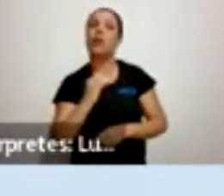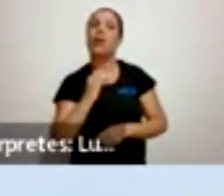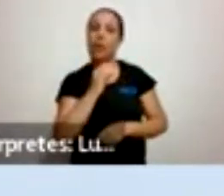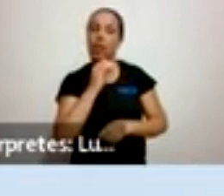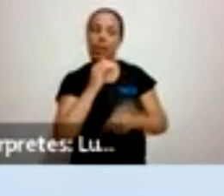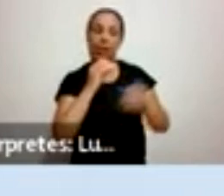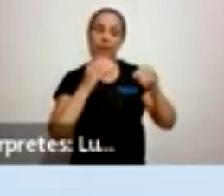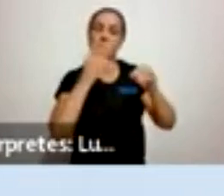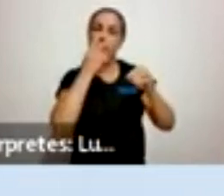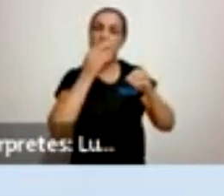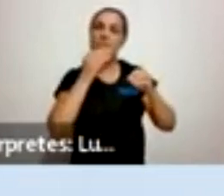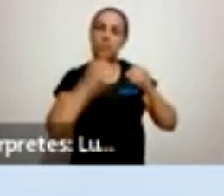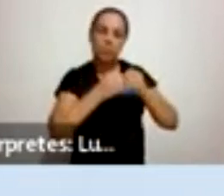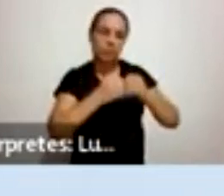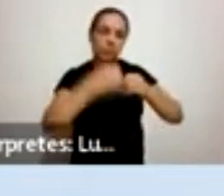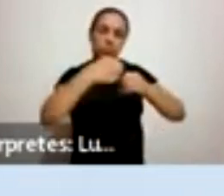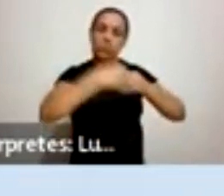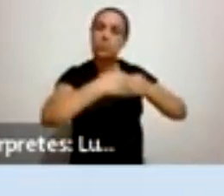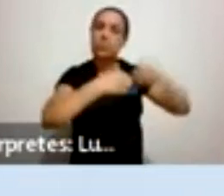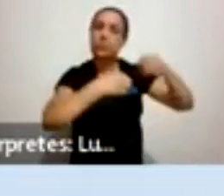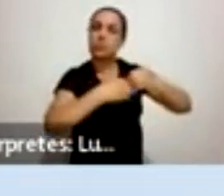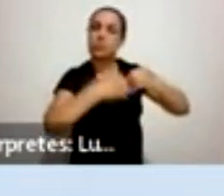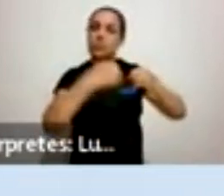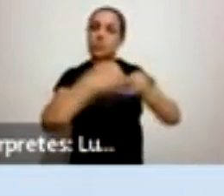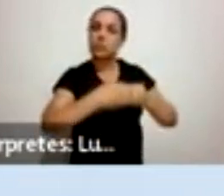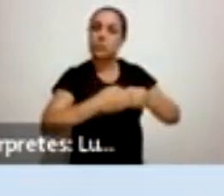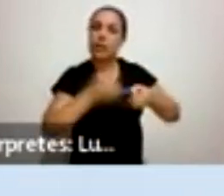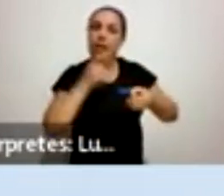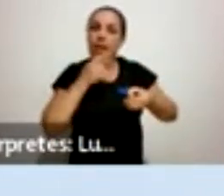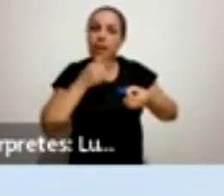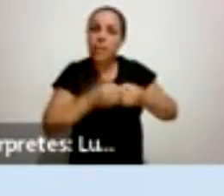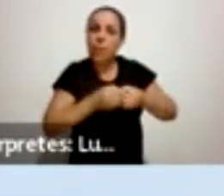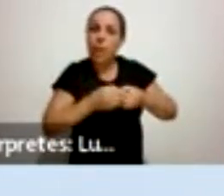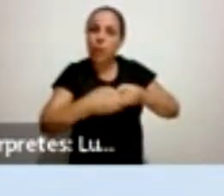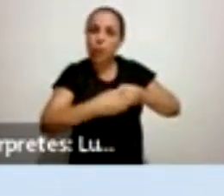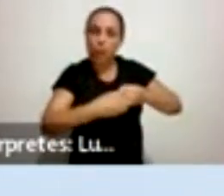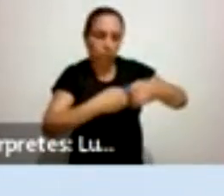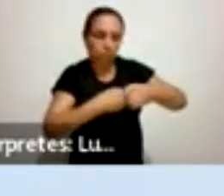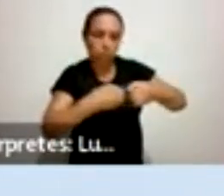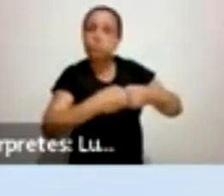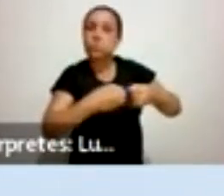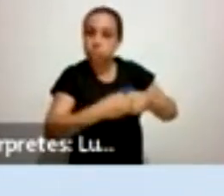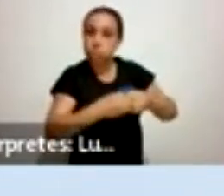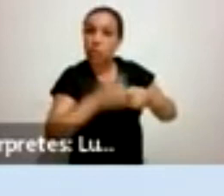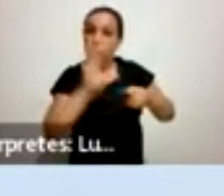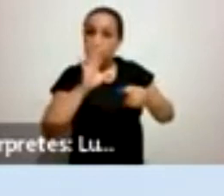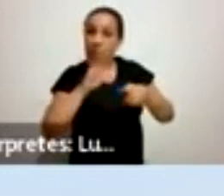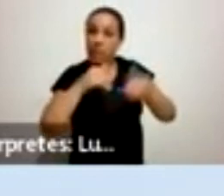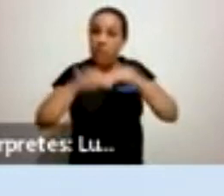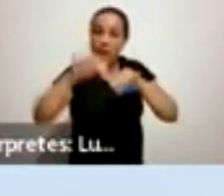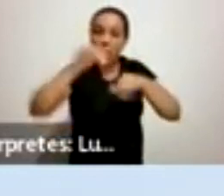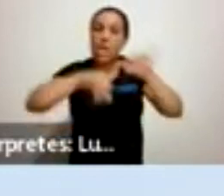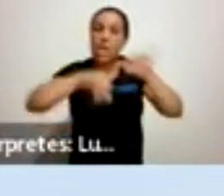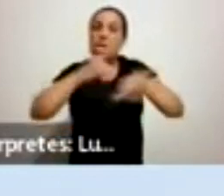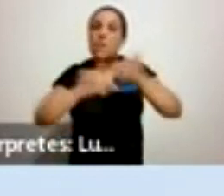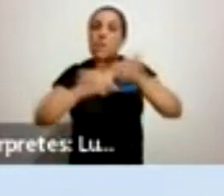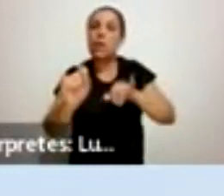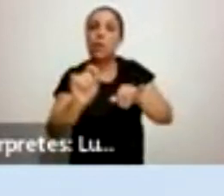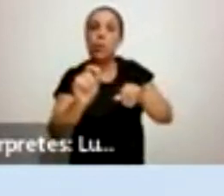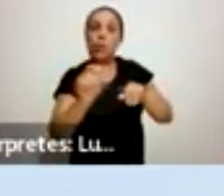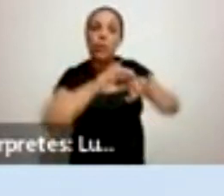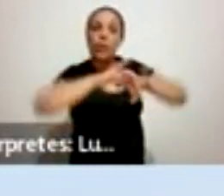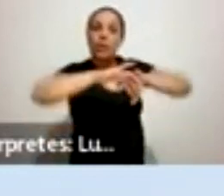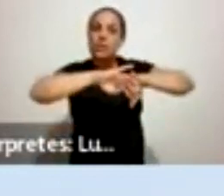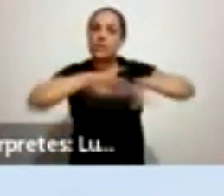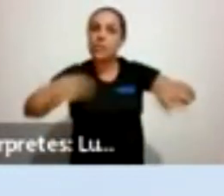aqui agora a quebra um íons de hidroxila. E eu separo também um íons de hidrogênio. O íon de hidroxila,